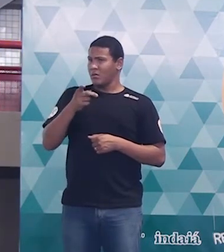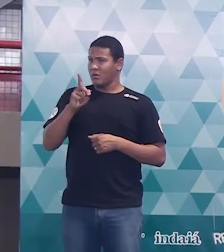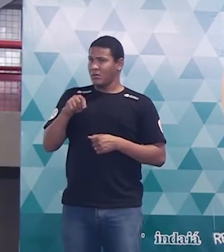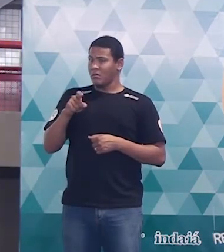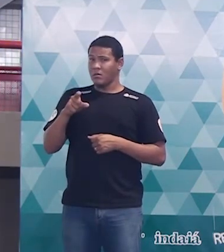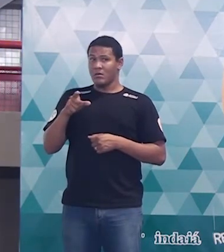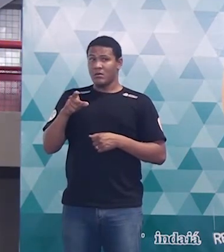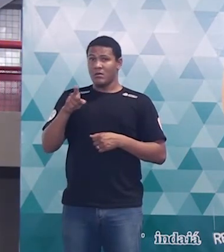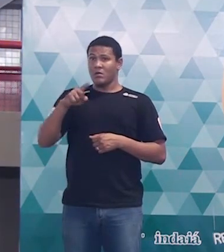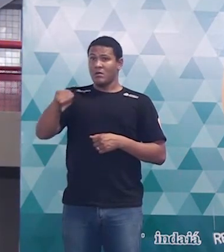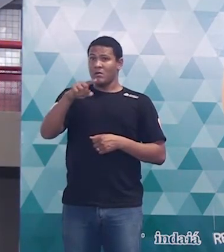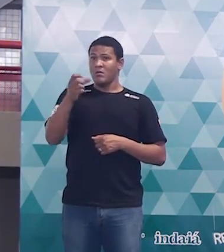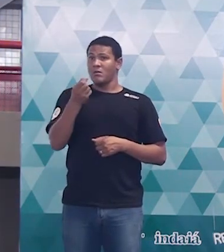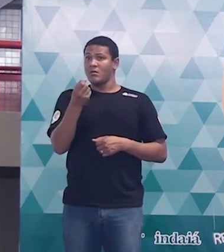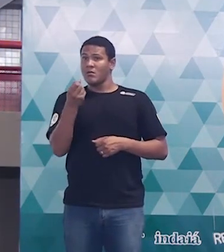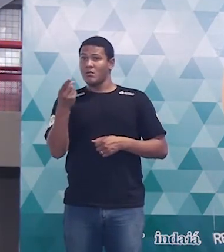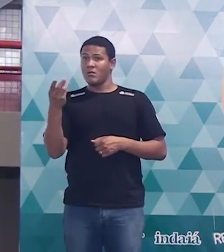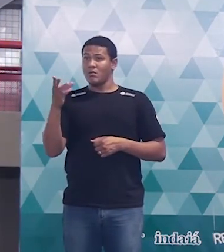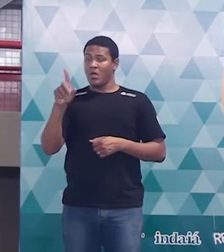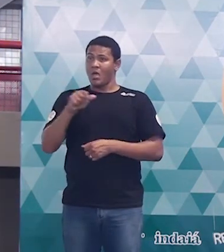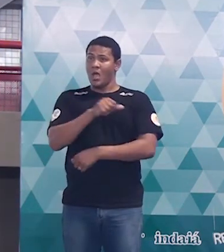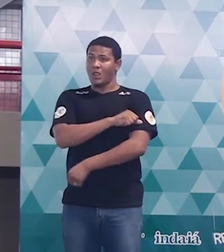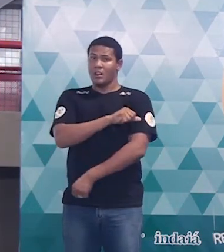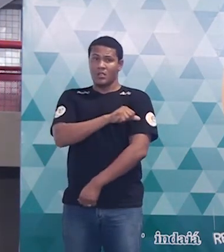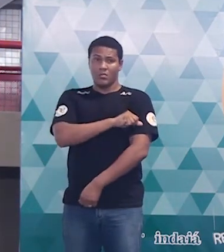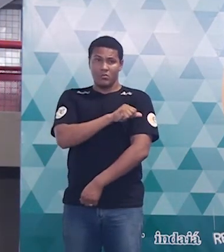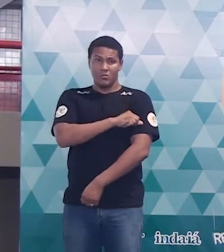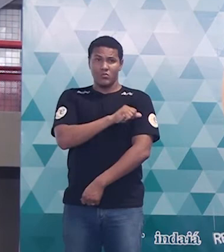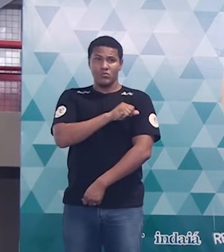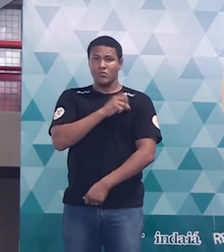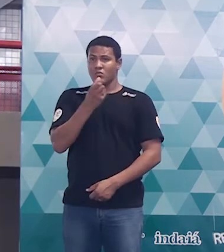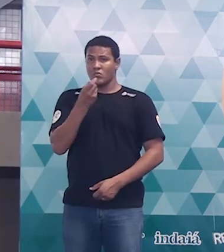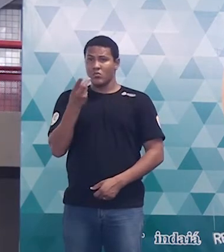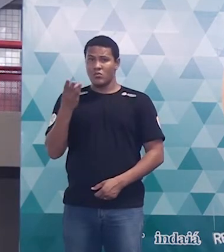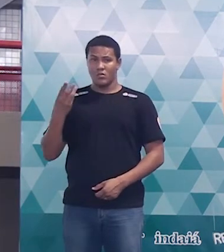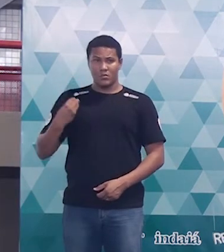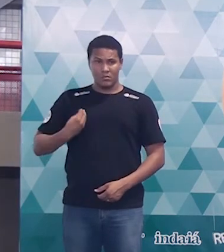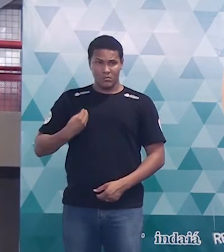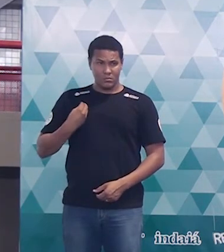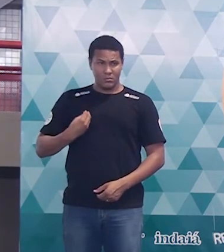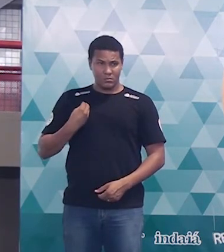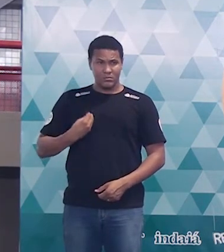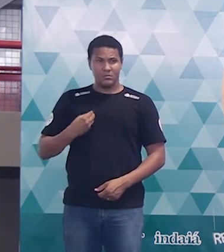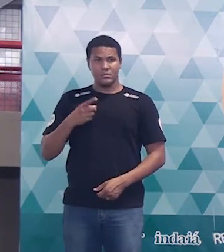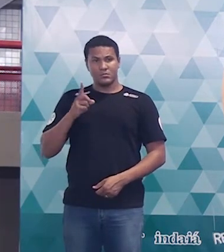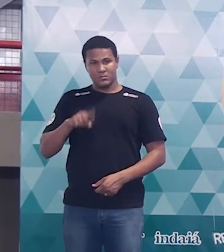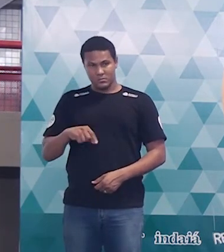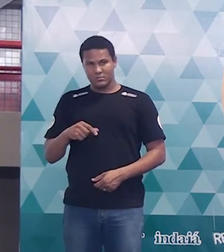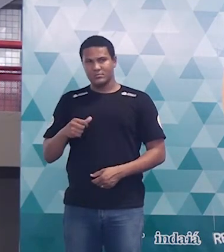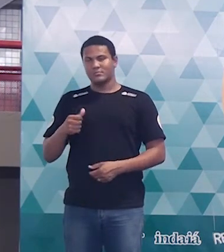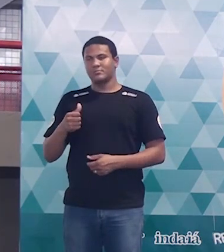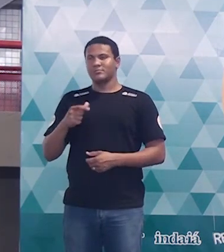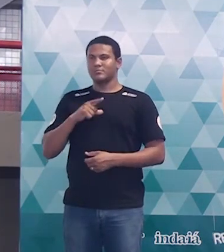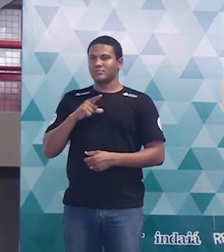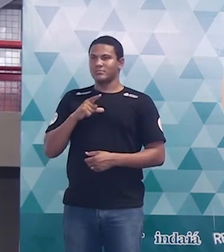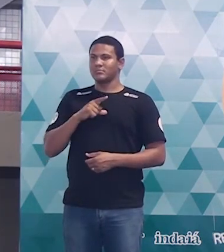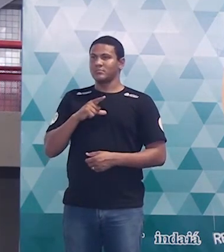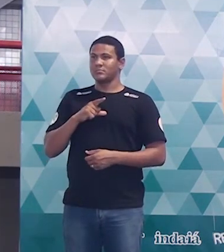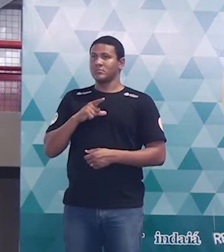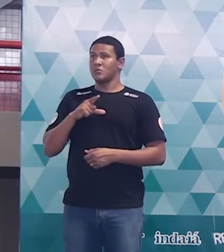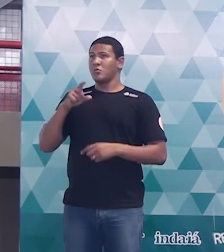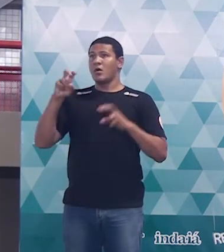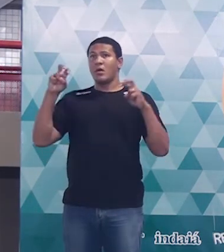de grandeza, que o número de alunos aqui presente, ou no ginásio, na arquibancada, ou na